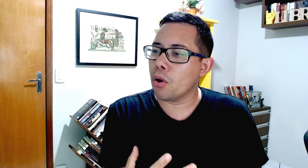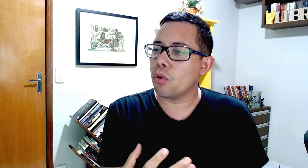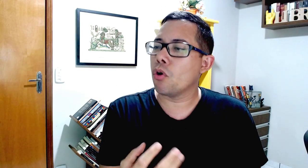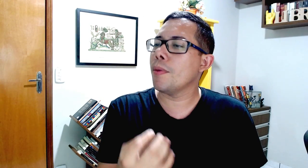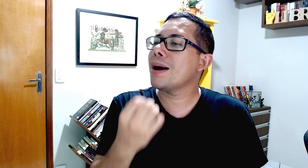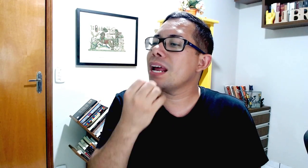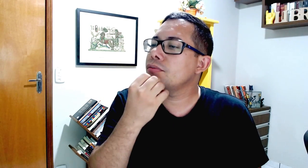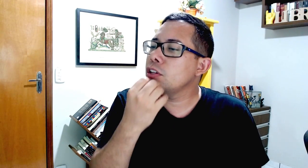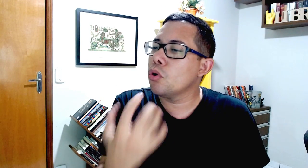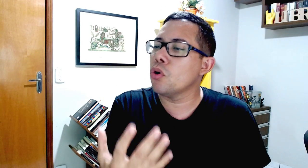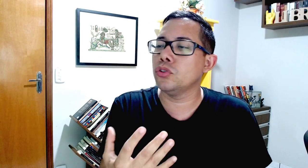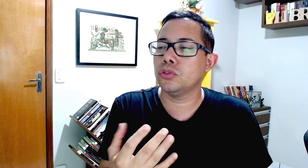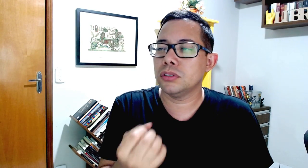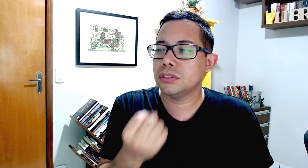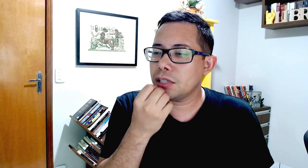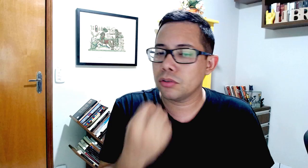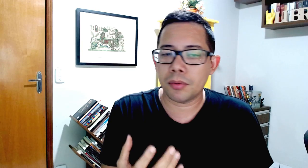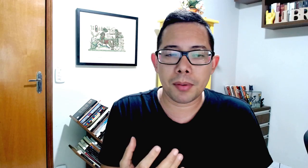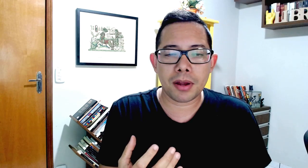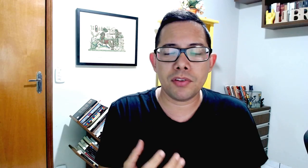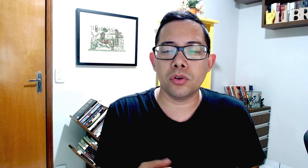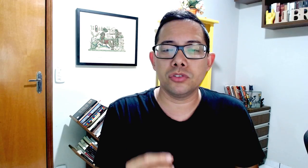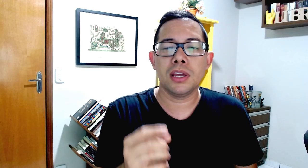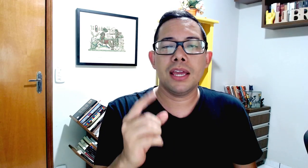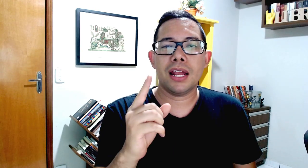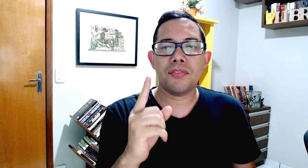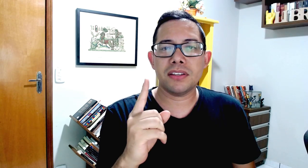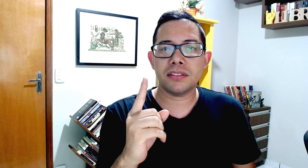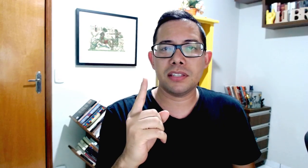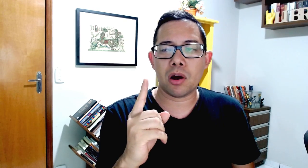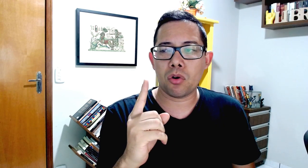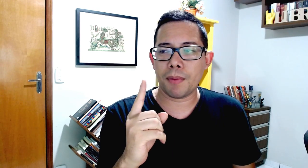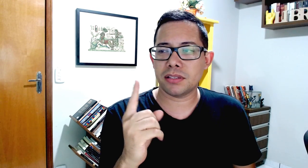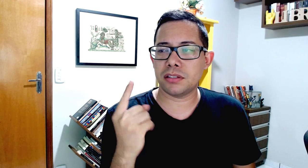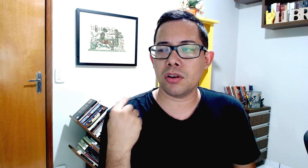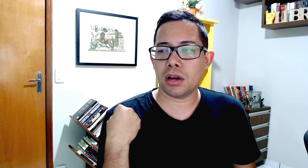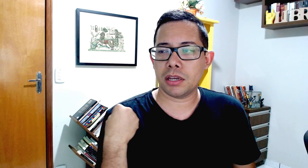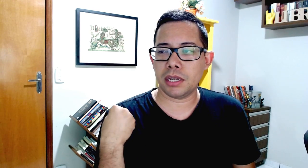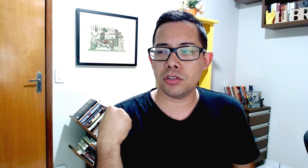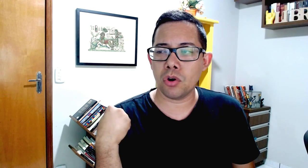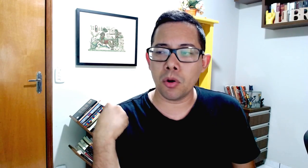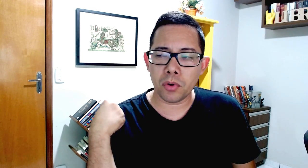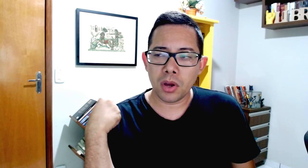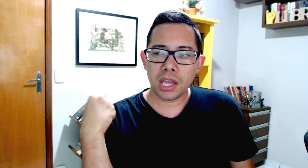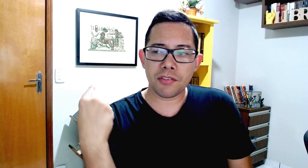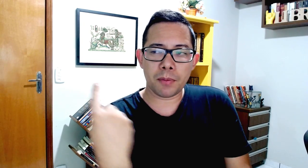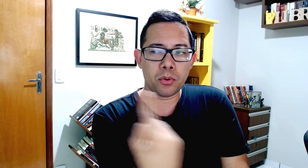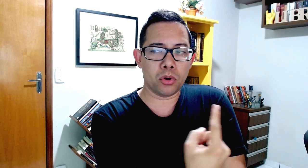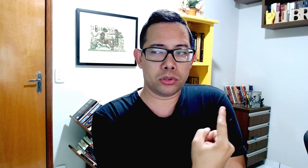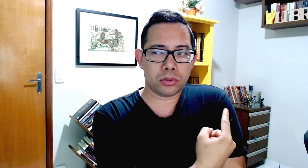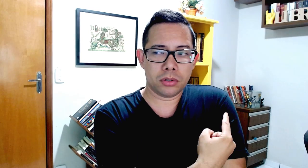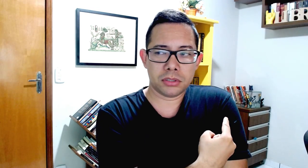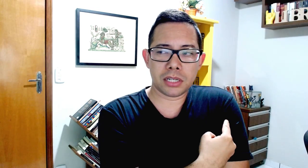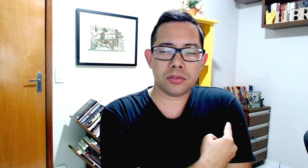bom como é maravilhoso certo é maravilhoso ela faz esse sinal começa assim ó aqui nesse ombro e vai para o outro